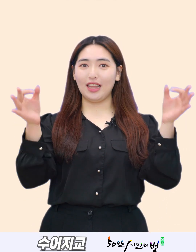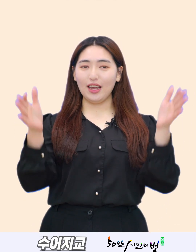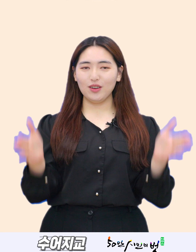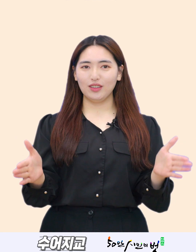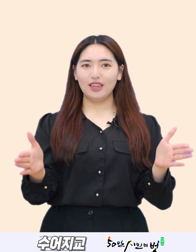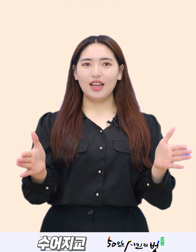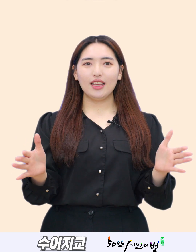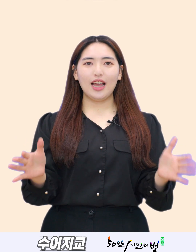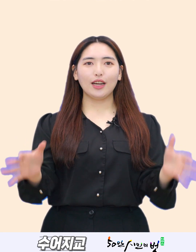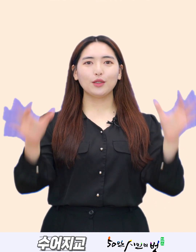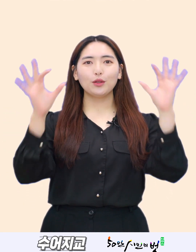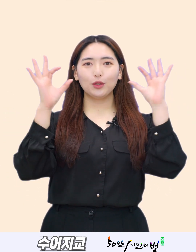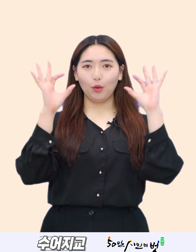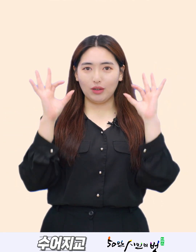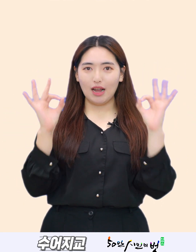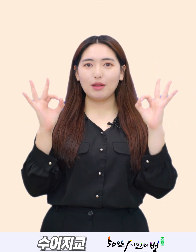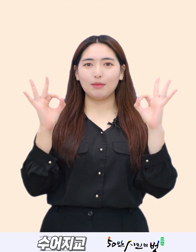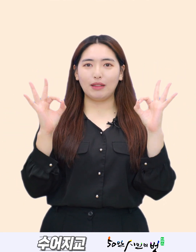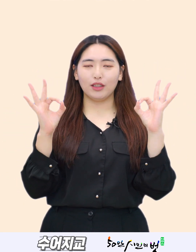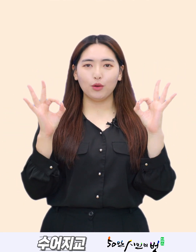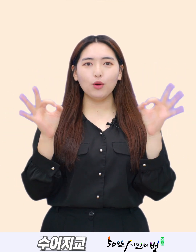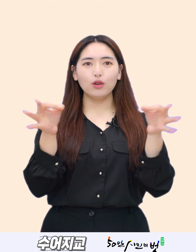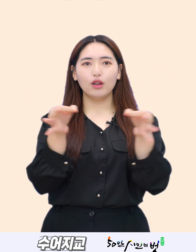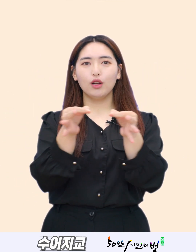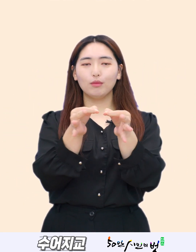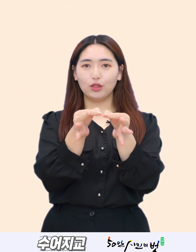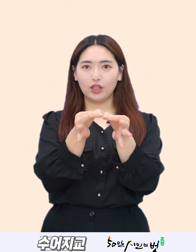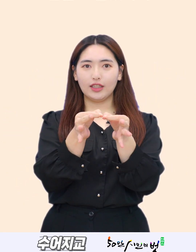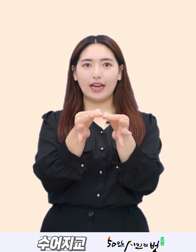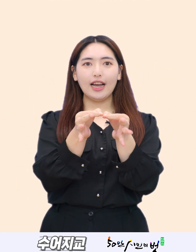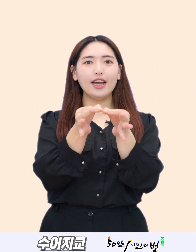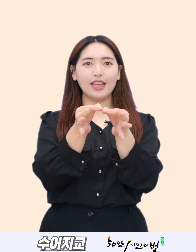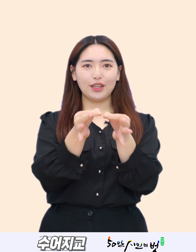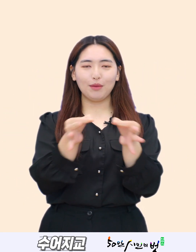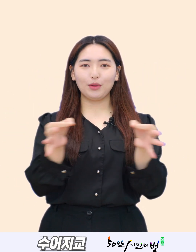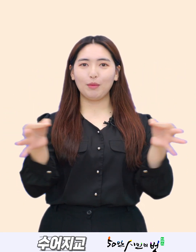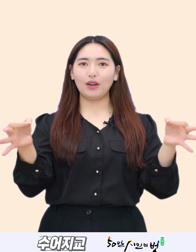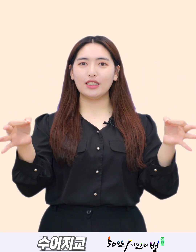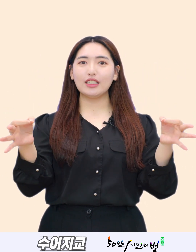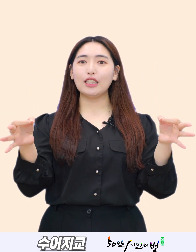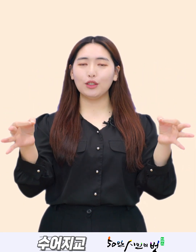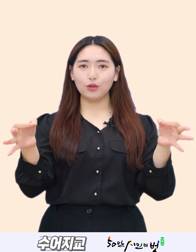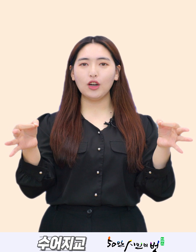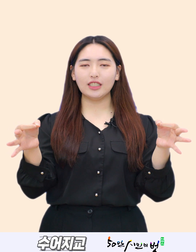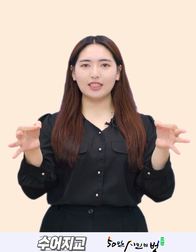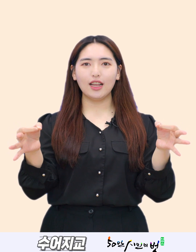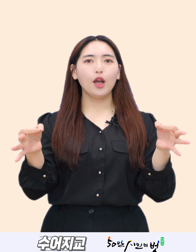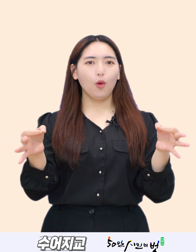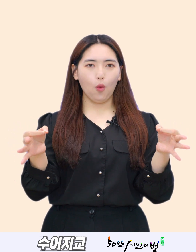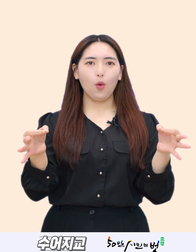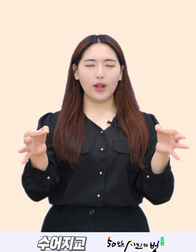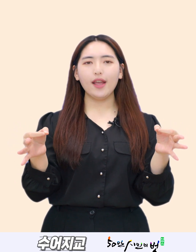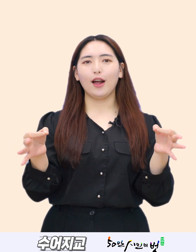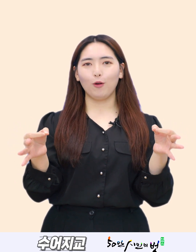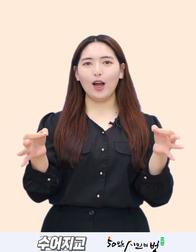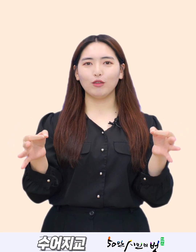수어인데요. 양손을 동그라미를 만들고 붙였다가 양옆으로 벌리는 이 수어는 오래라고